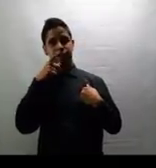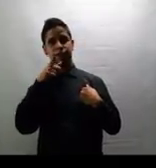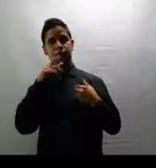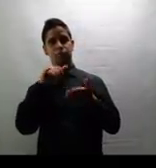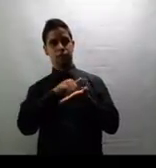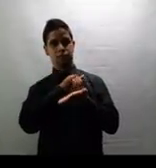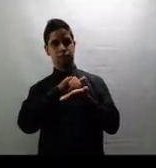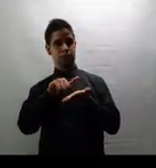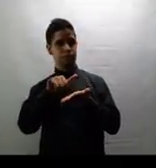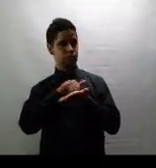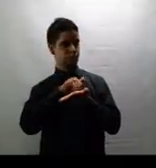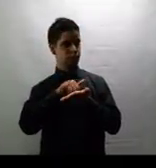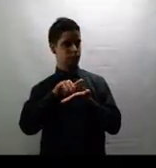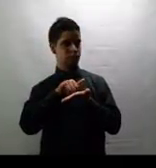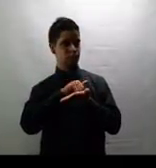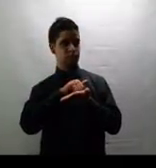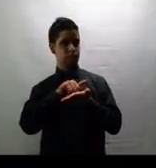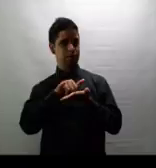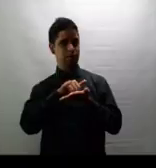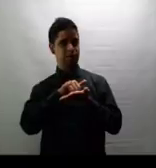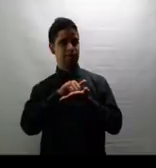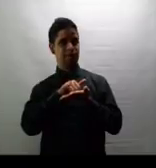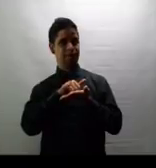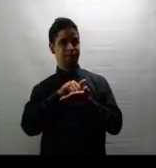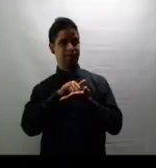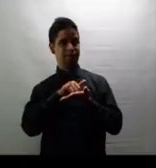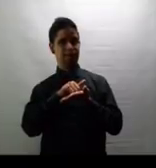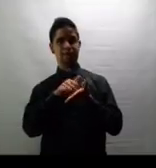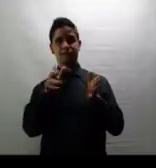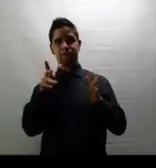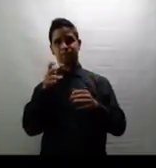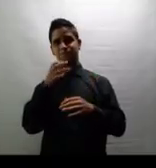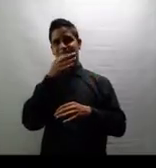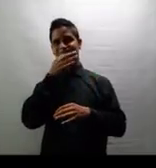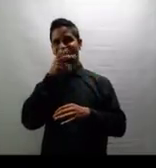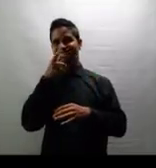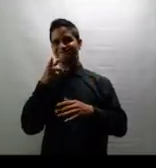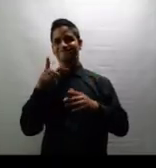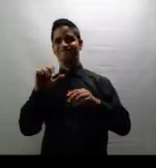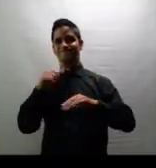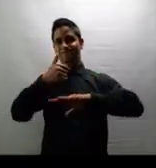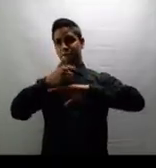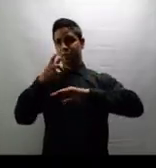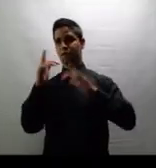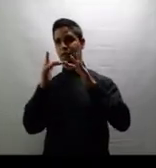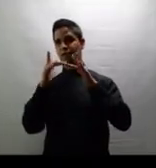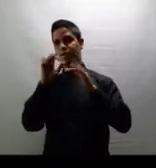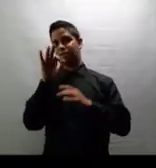nueva york ya habíamos estado trabajando en el fanpage de joselo santiago